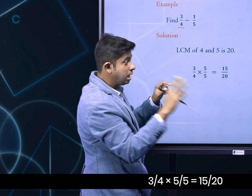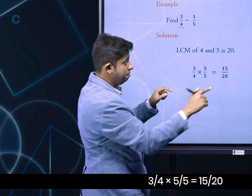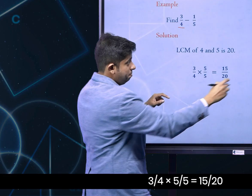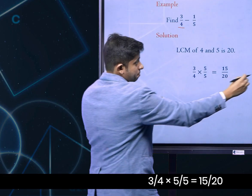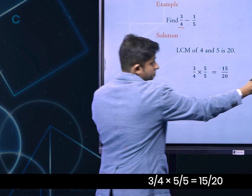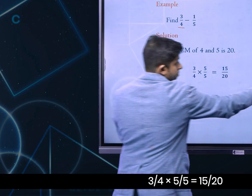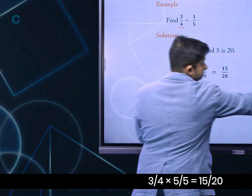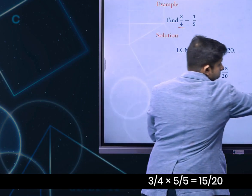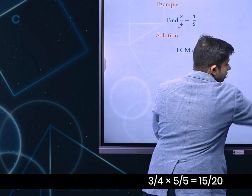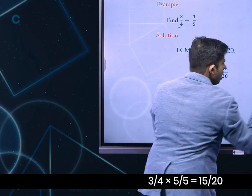15/20.